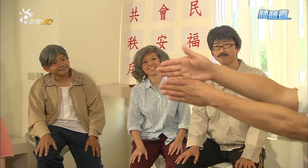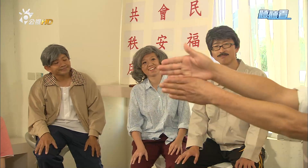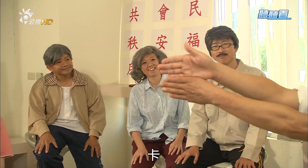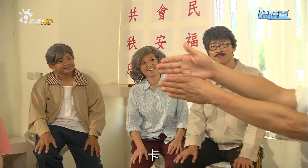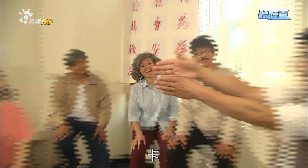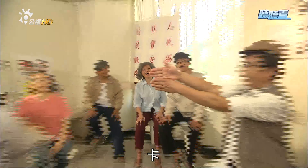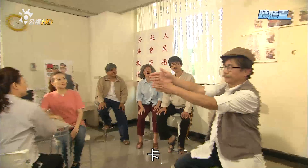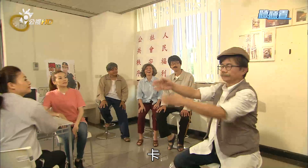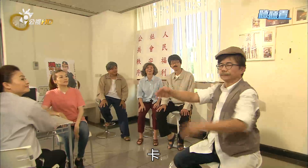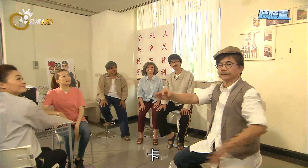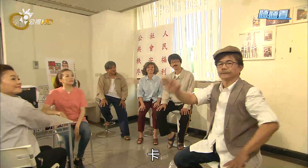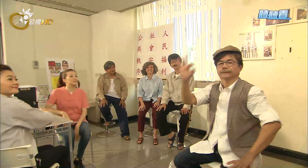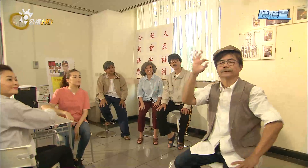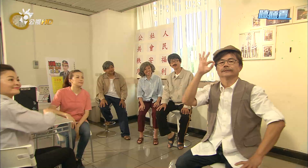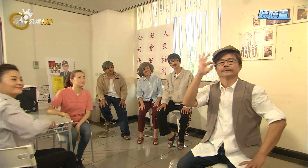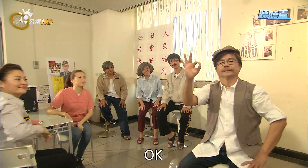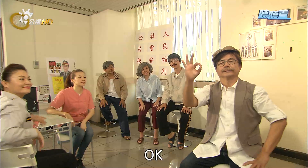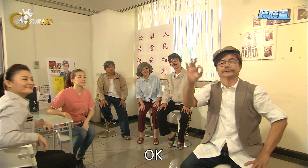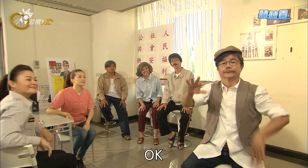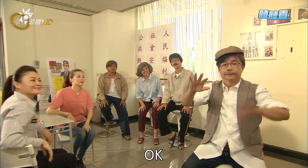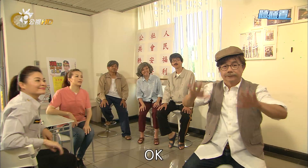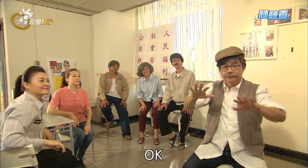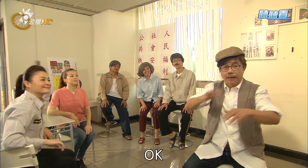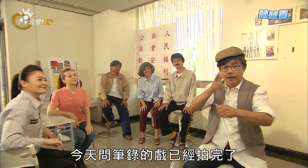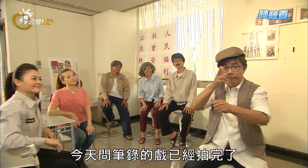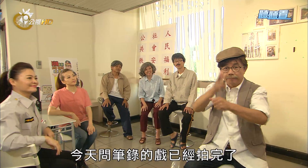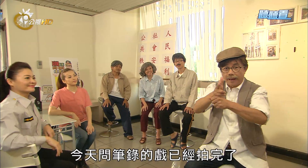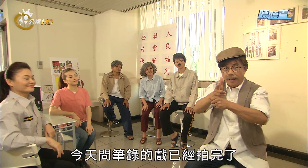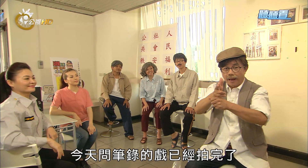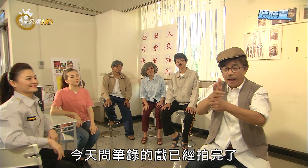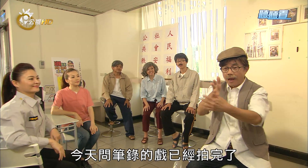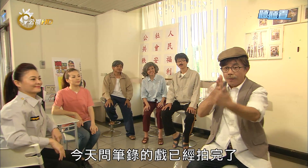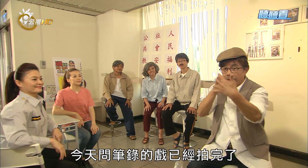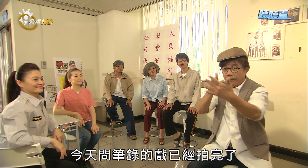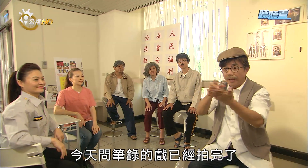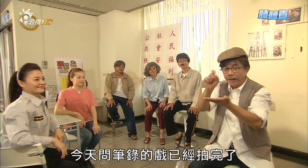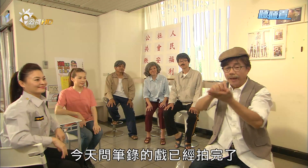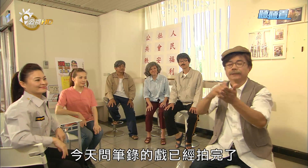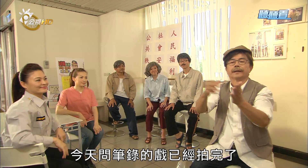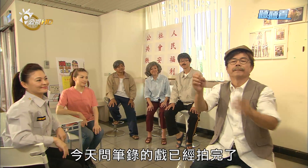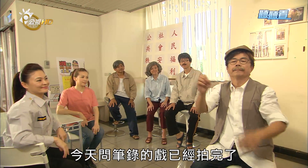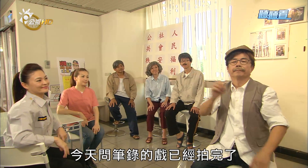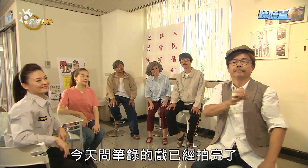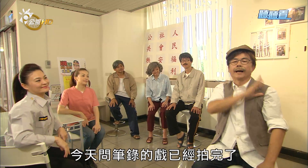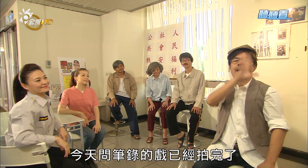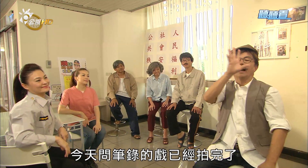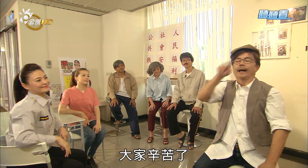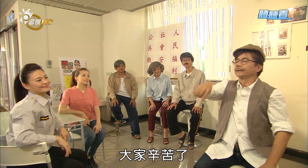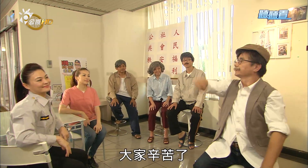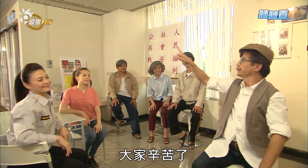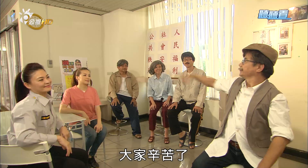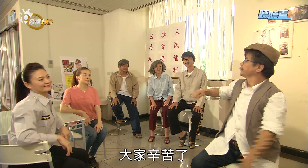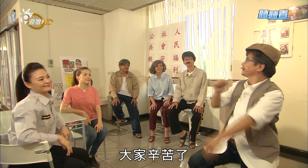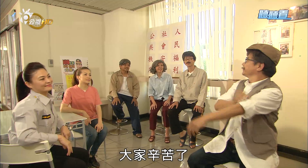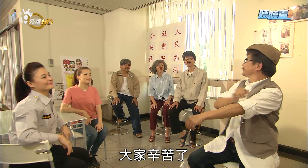他啊 ，OK， 今天问笔录的戏已经拍完了啊，大家辛苦啦！